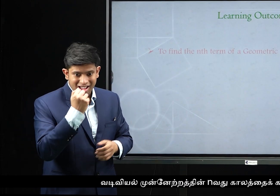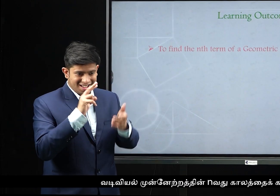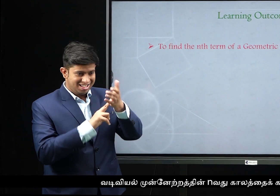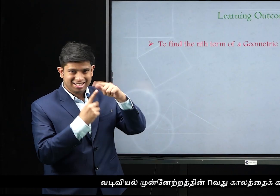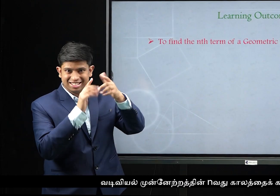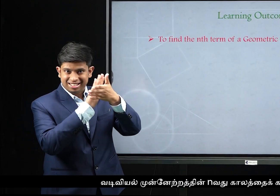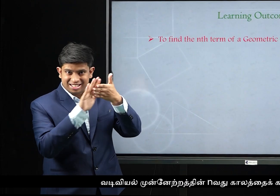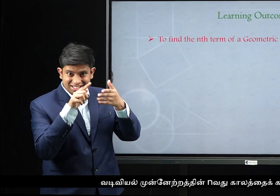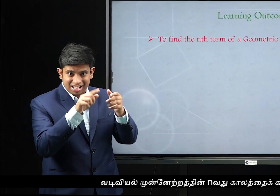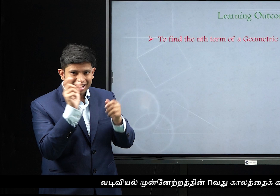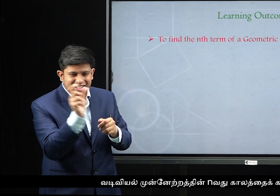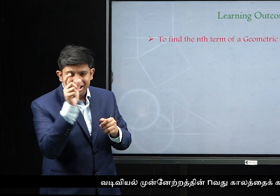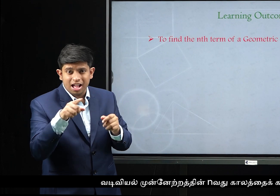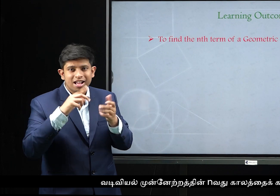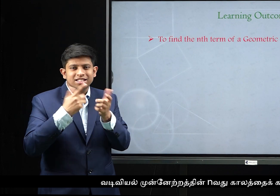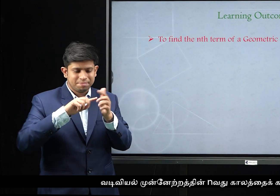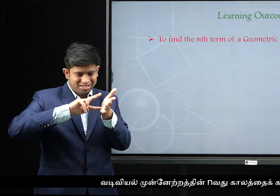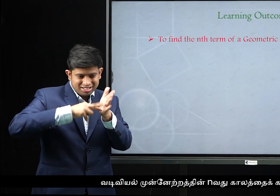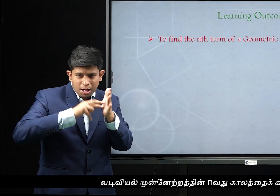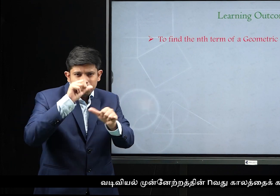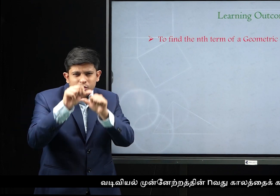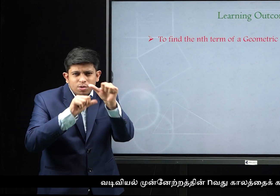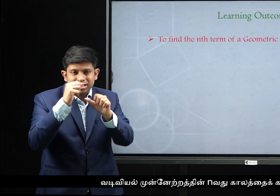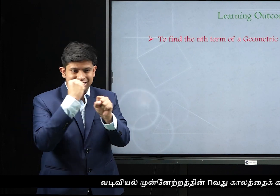வடிவியல் முன்னேற்றத்தின் எண்ணாவது காலத்தை கண்டறிய.